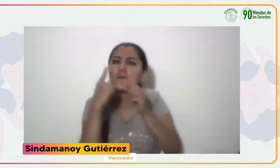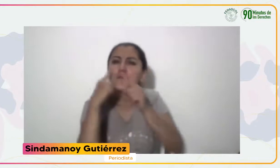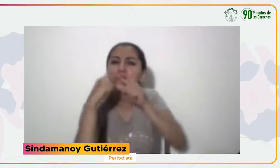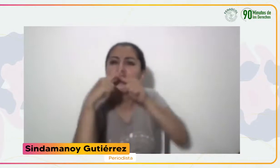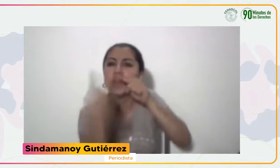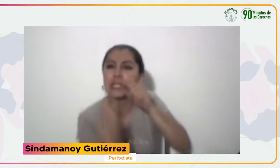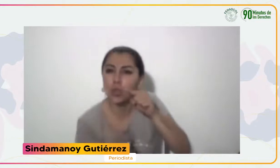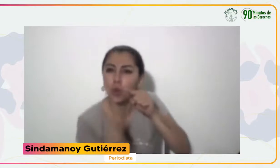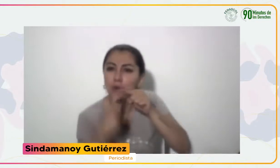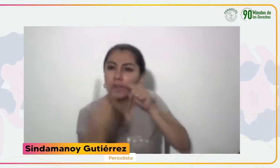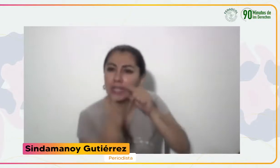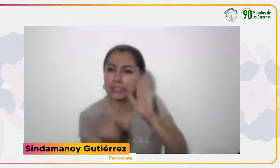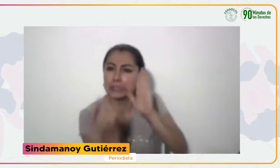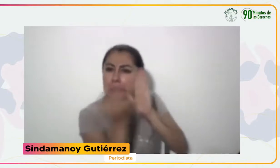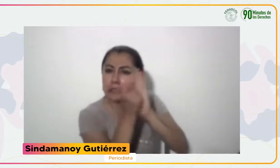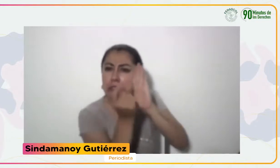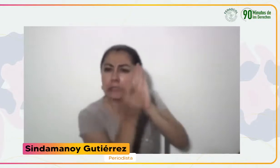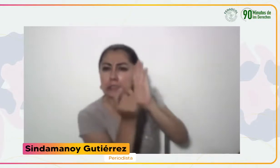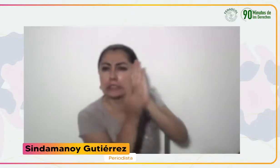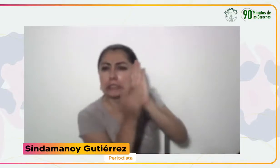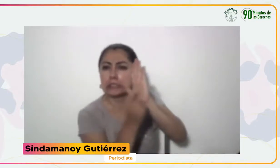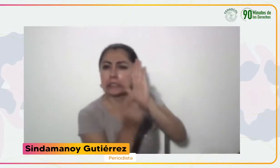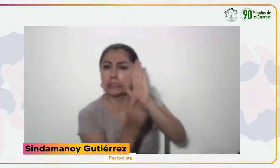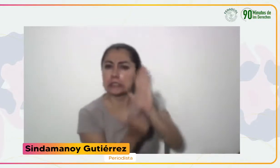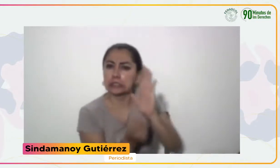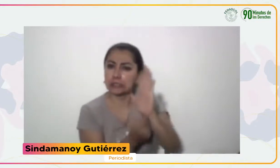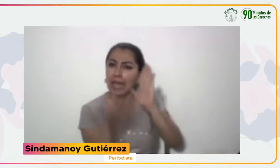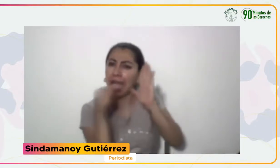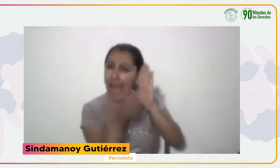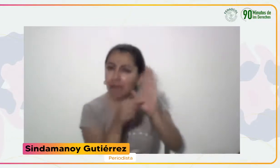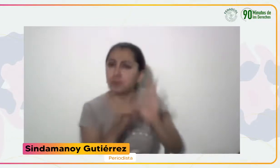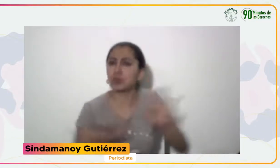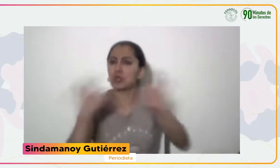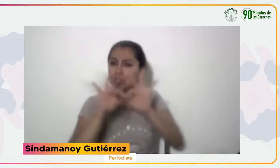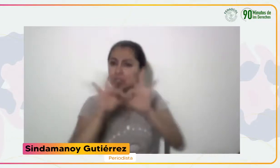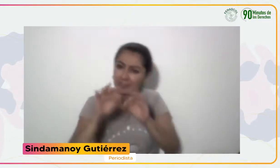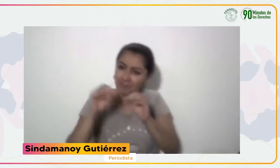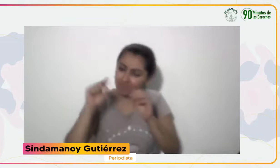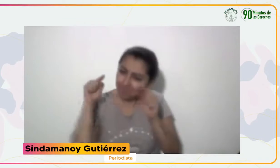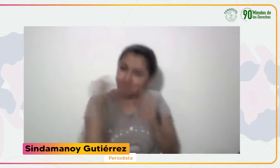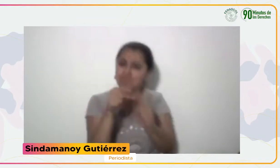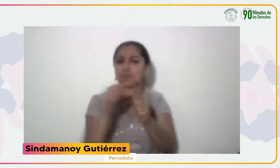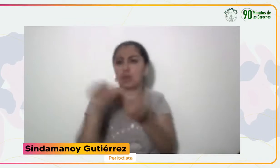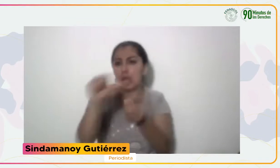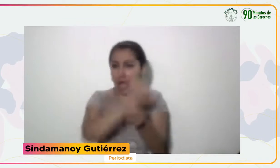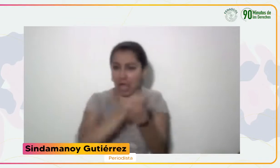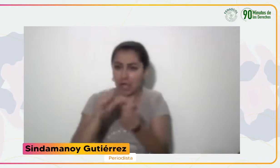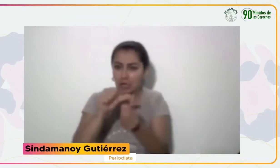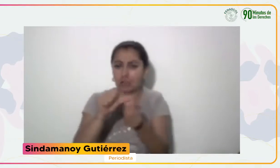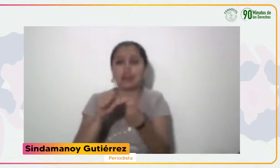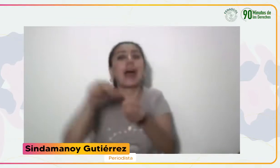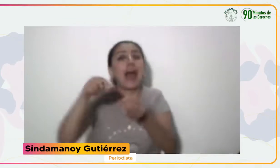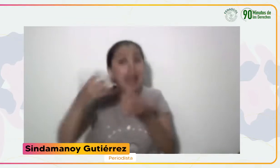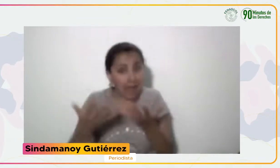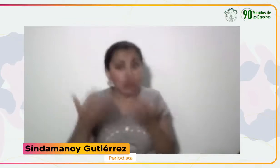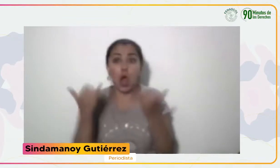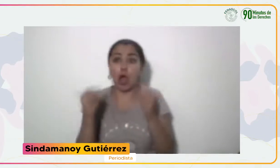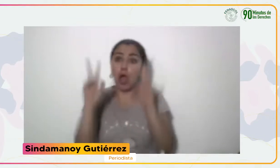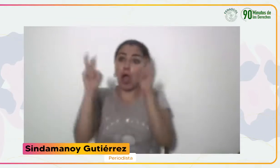se pueden cambiar, que se pueden ser más específicos en cada uno de sus puntos y unos y